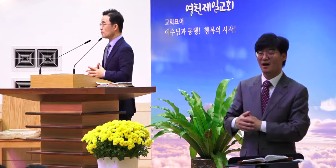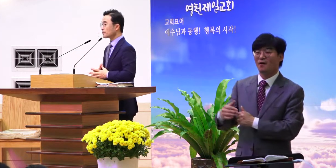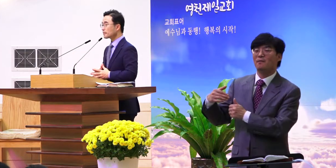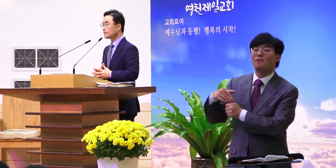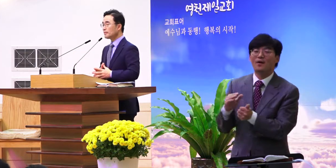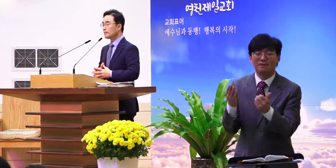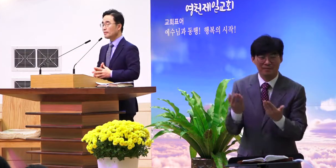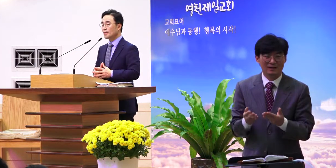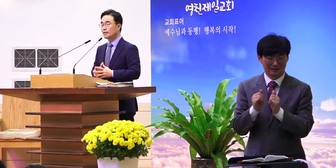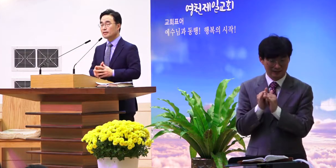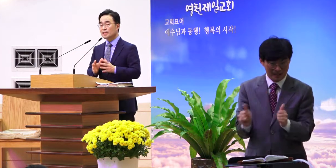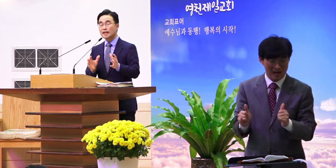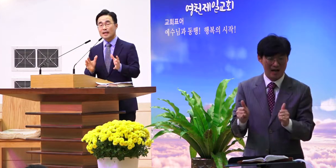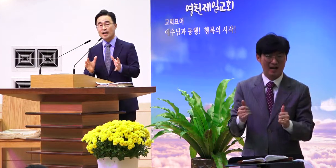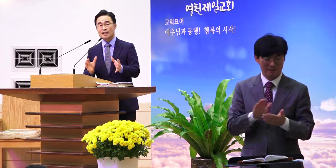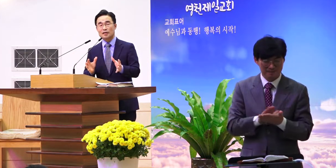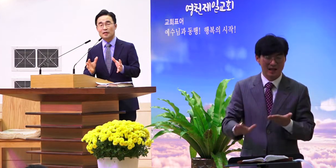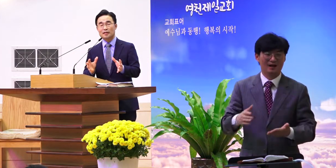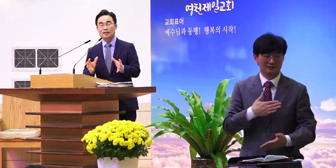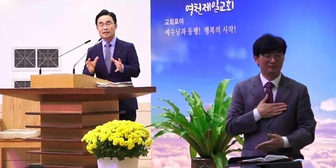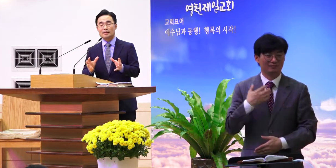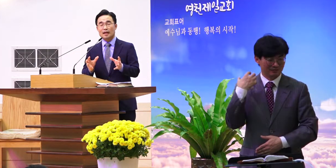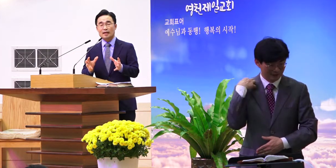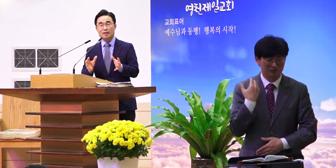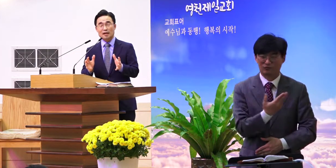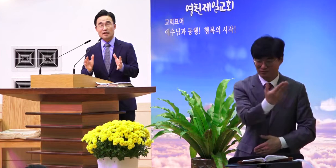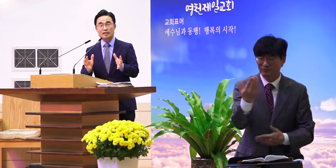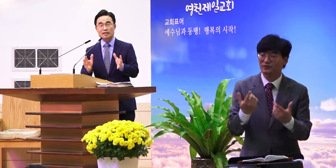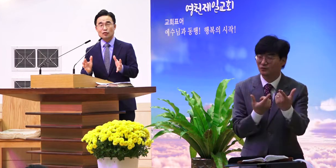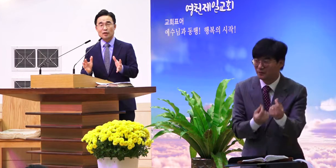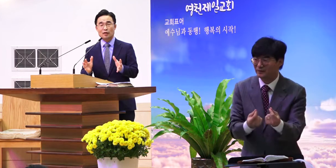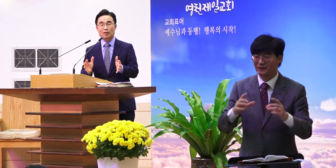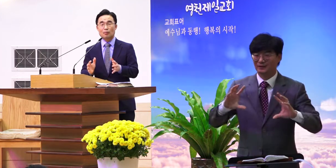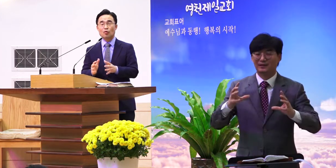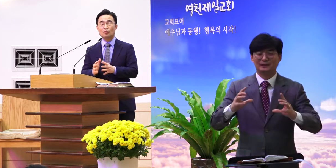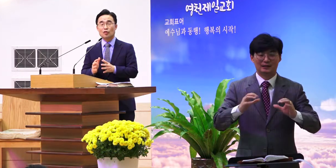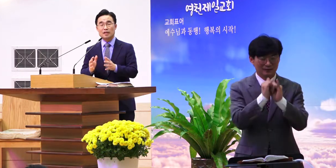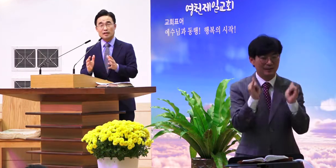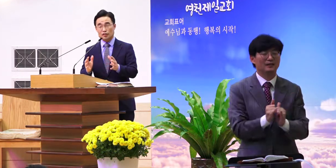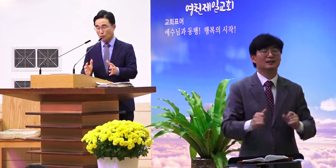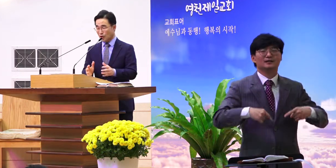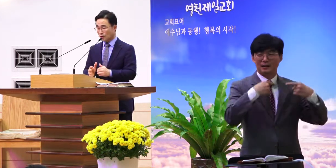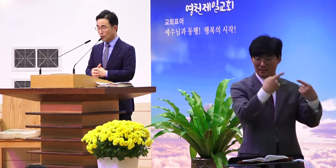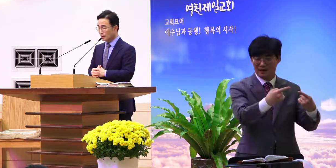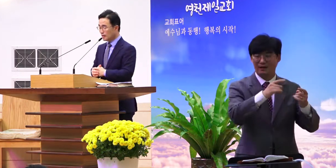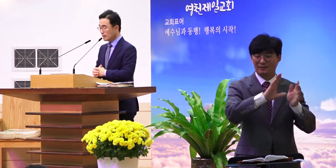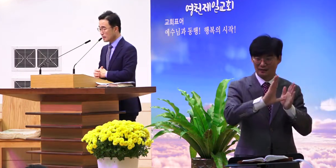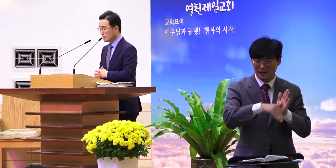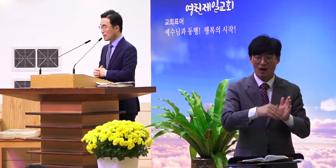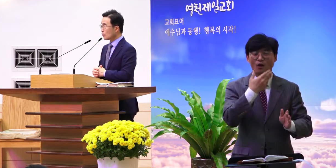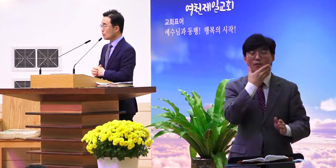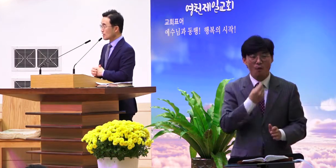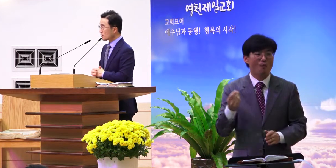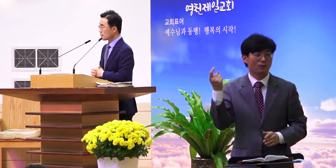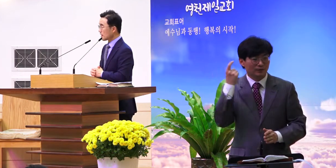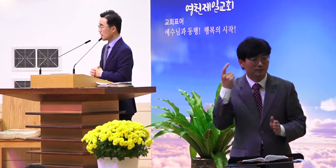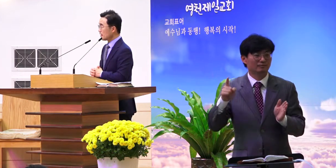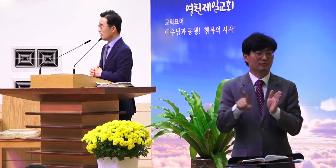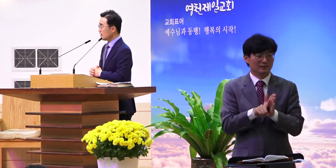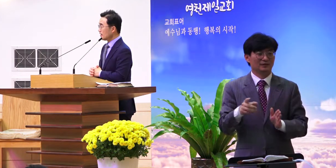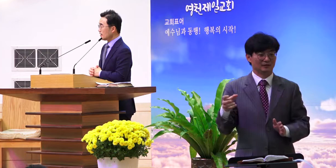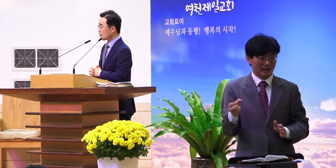세우시고 세상에 나아가서 하나님 나라를 세우며 복음으로 세상을 정복하고 다스리라고